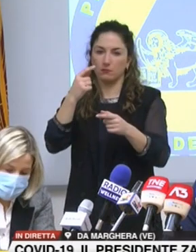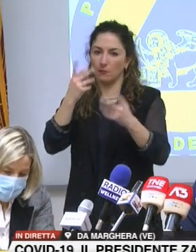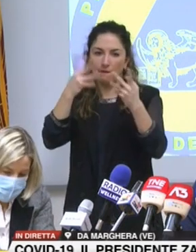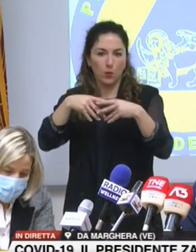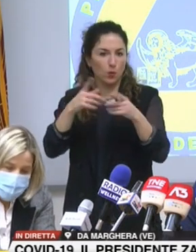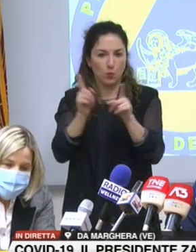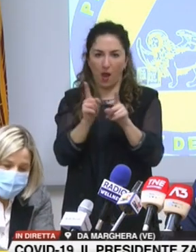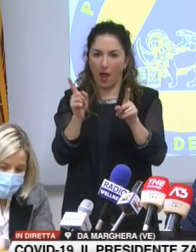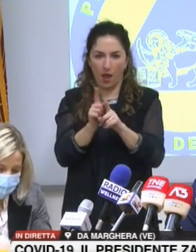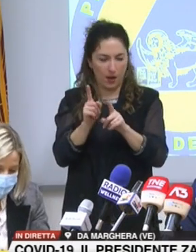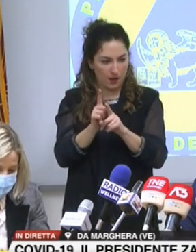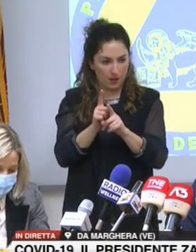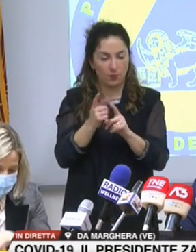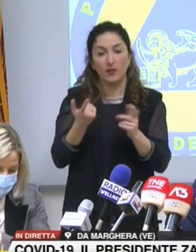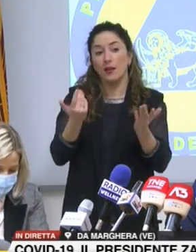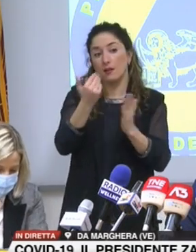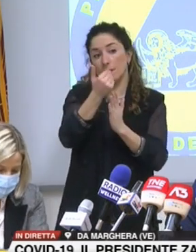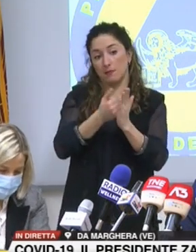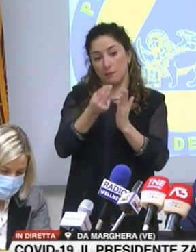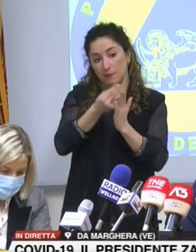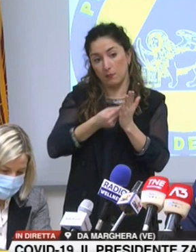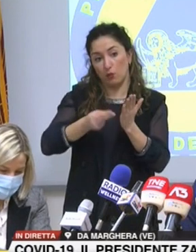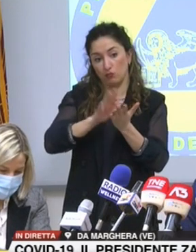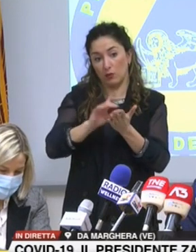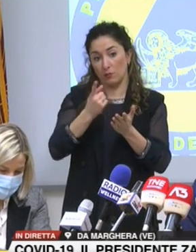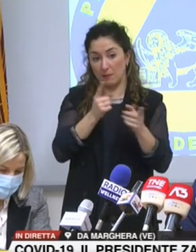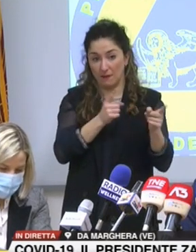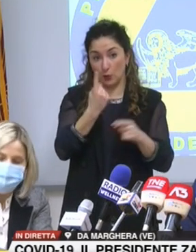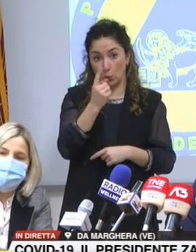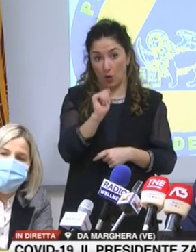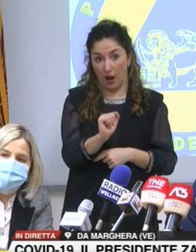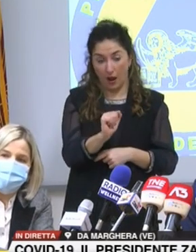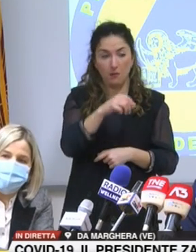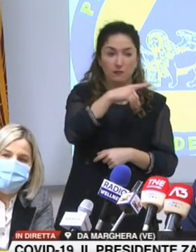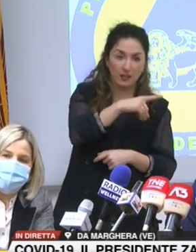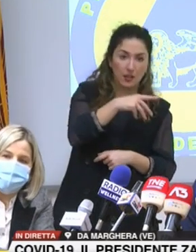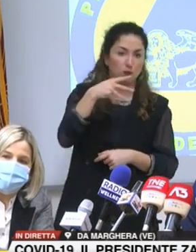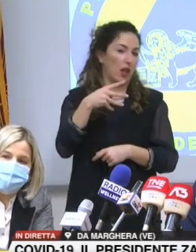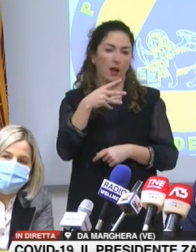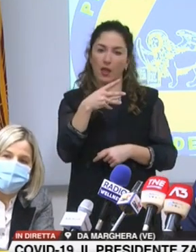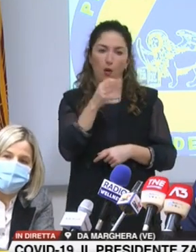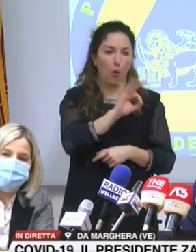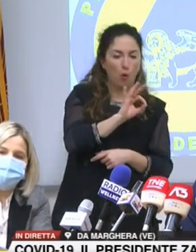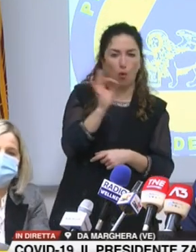nostra pianificazione infatti parliamo indifferentemente per questa prima fase 1A di Pfizer o Moderna.